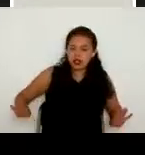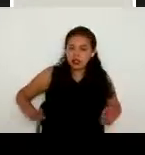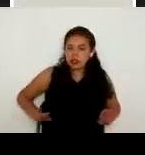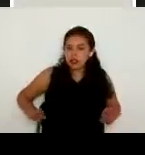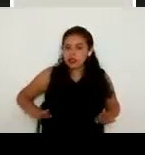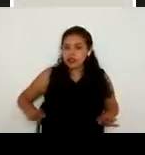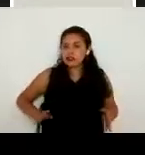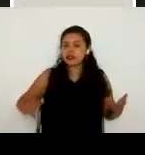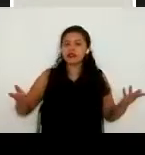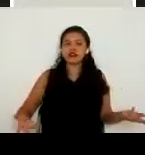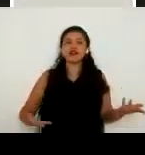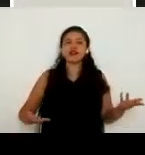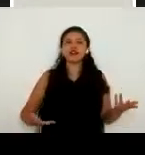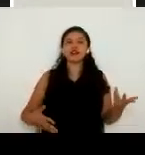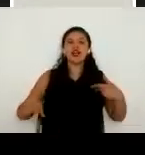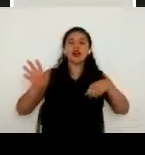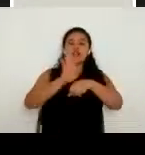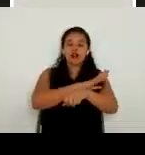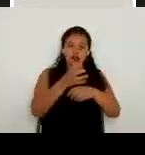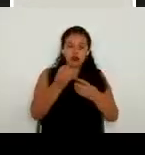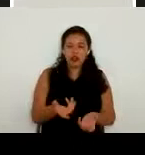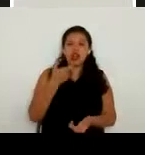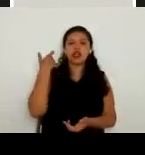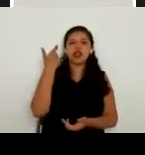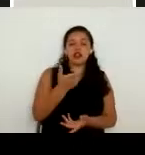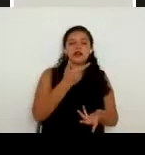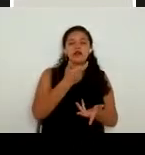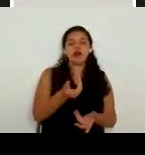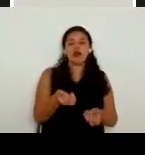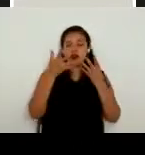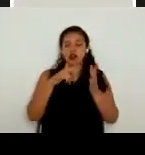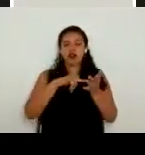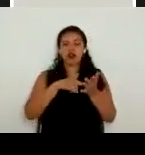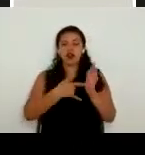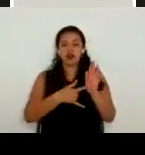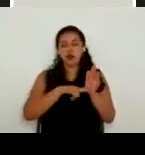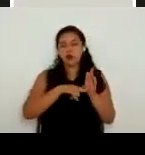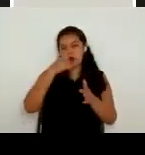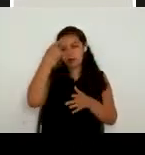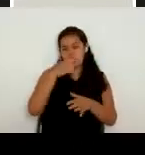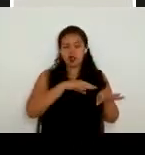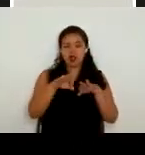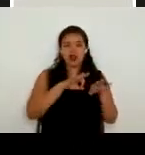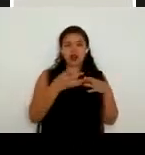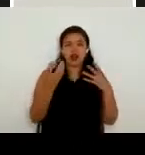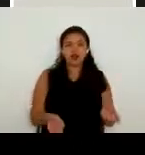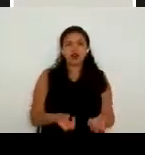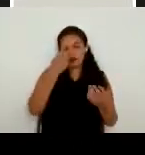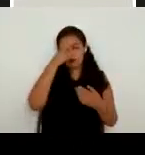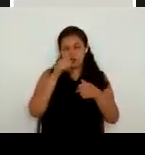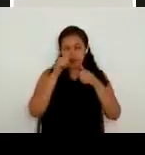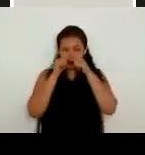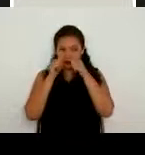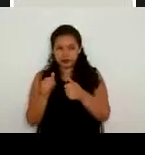de prestaciones de salario y cuántas horas de trabajo son las que la persona dedica a